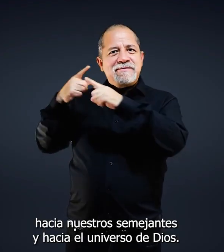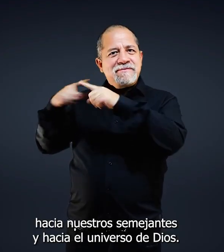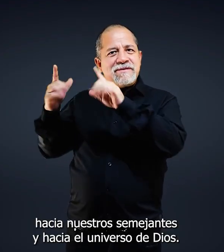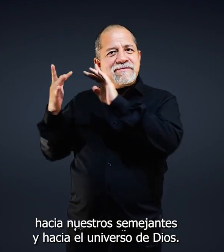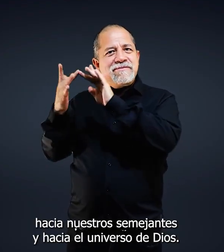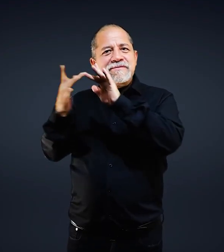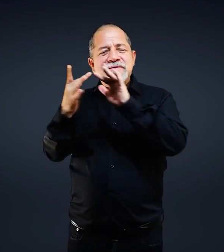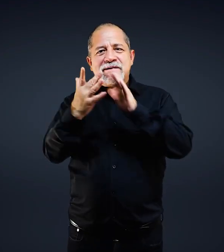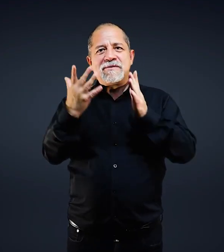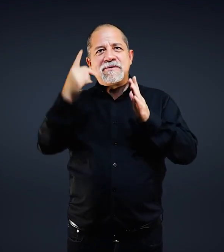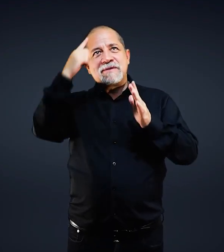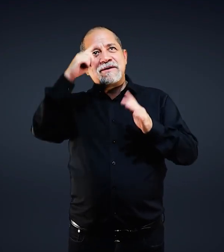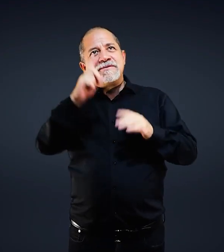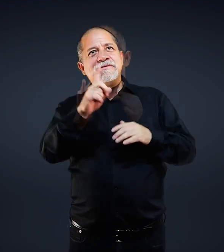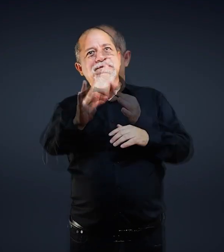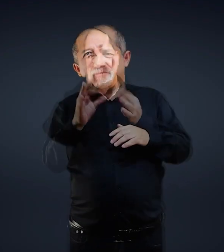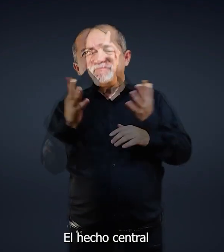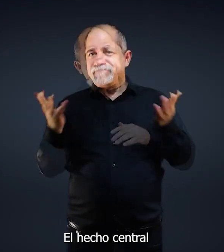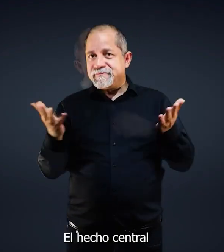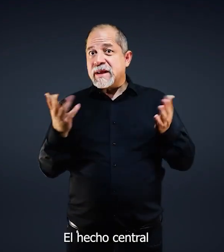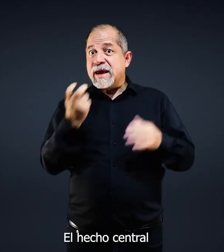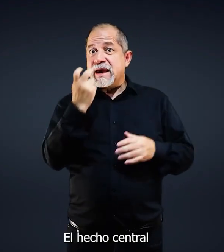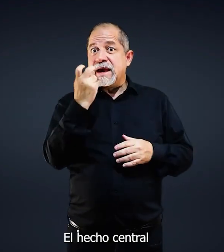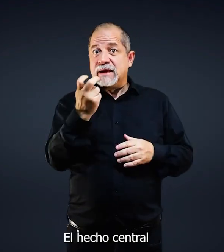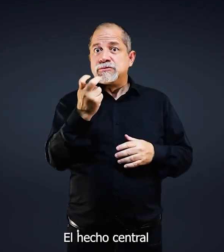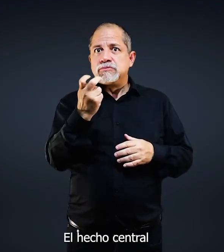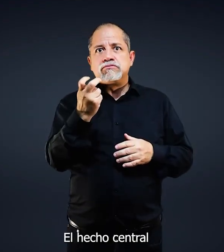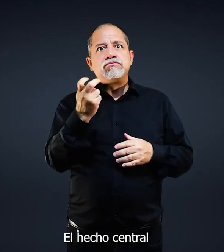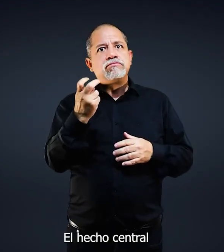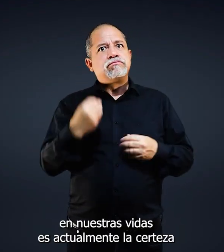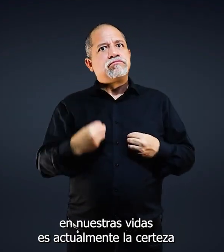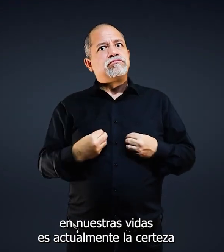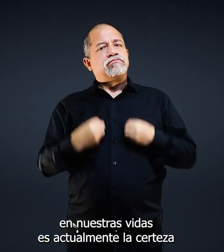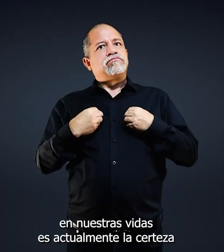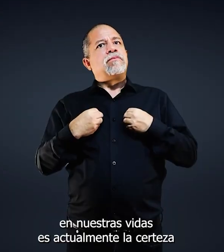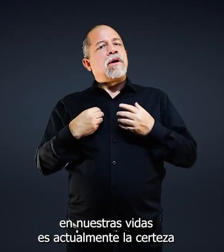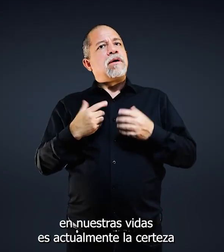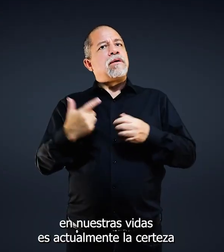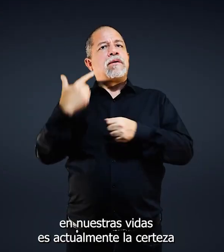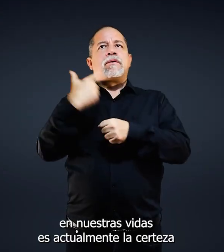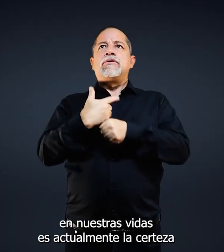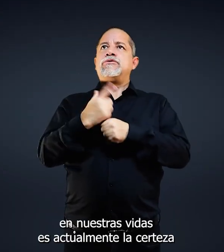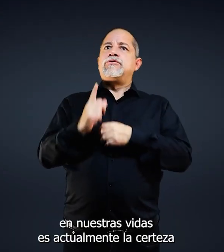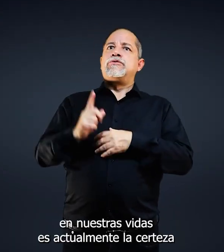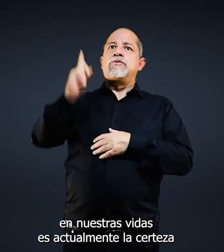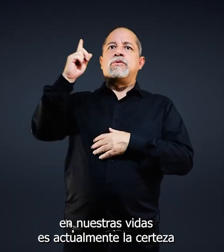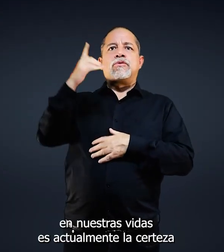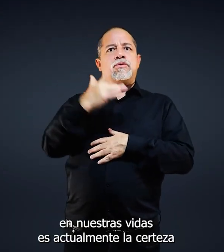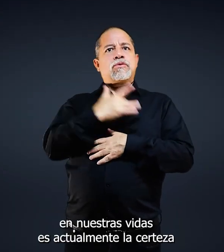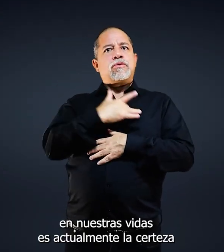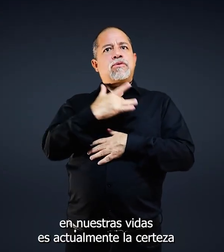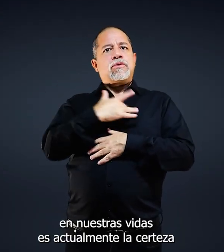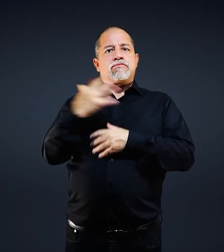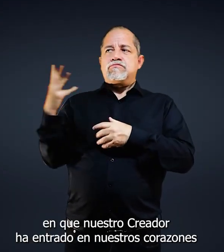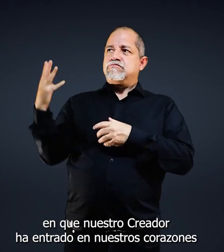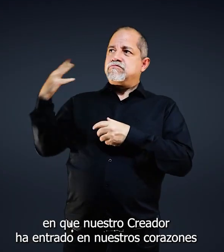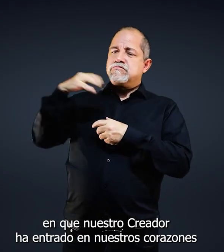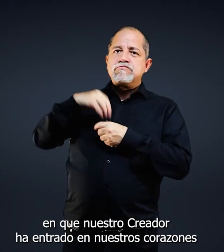Dios. El hecho central en nuestras vidas es actualmente la certeza en que nuestro